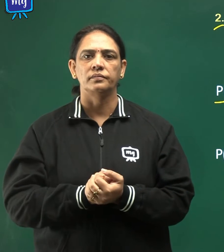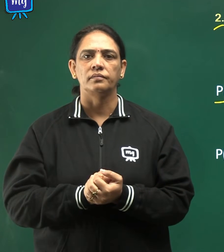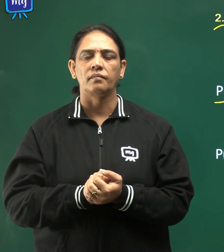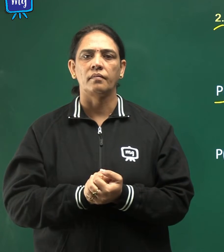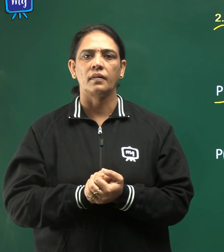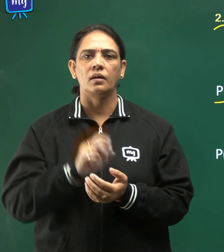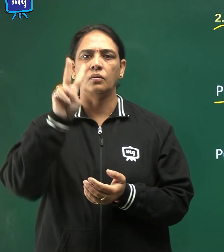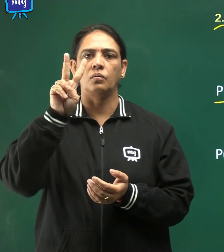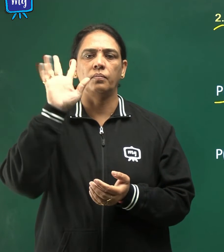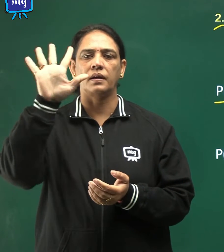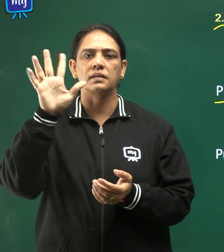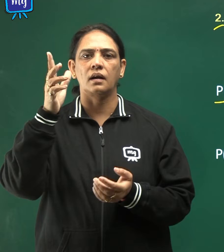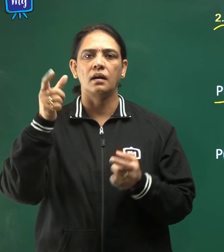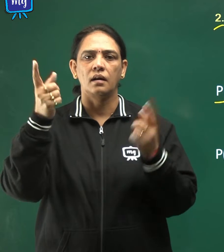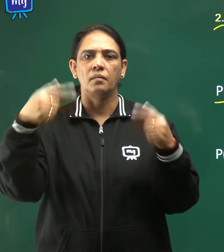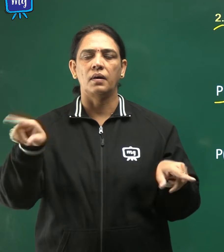25 का भाग देंगे,